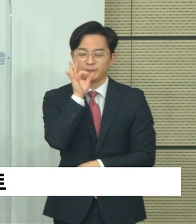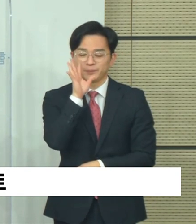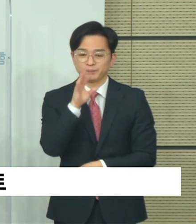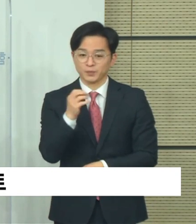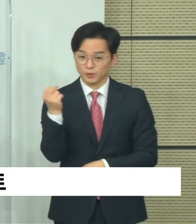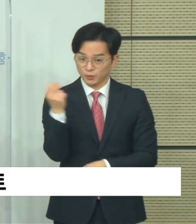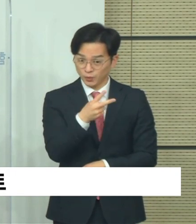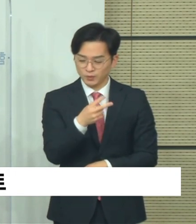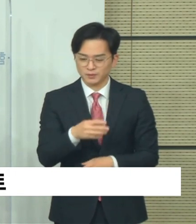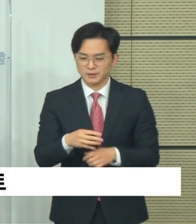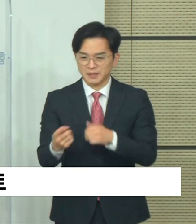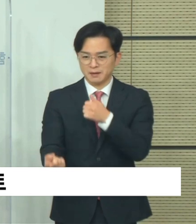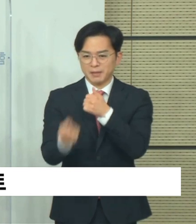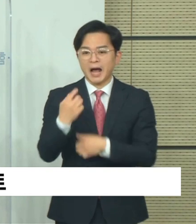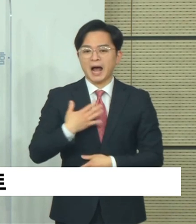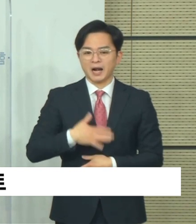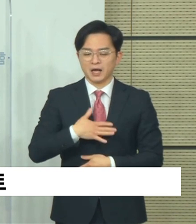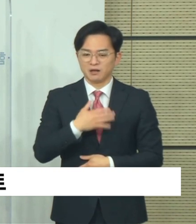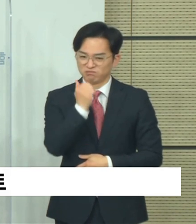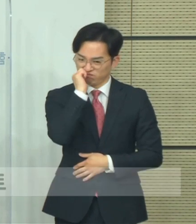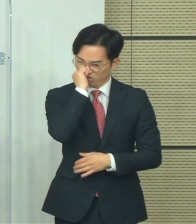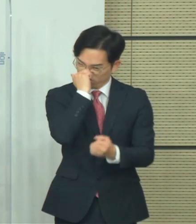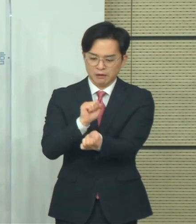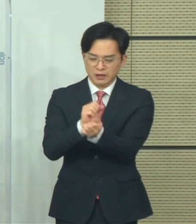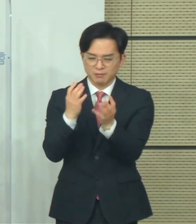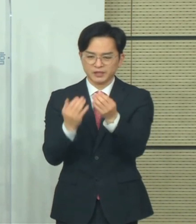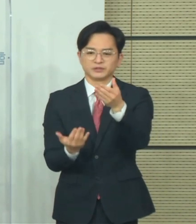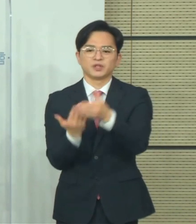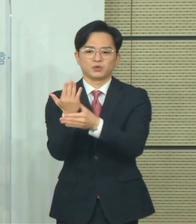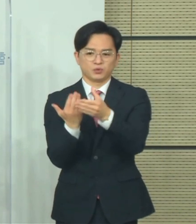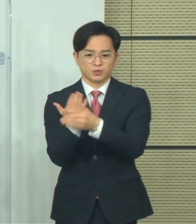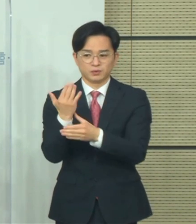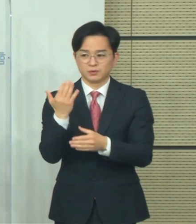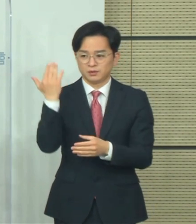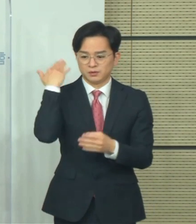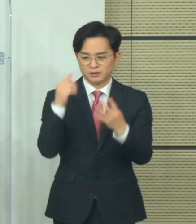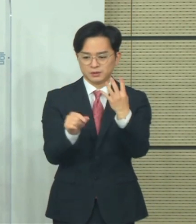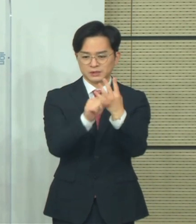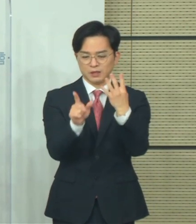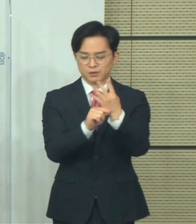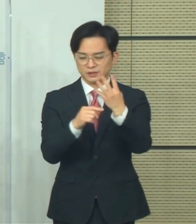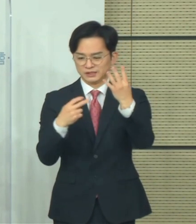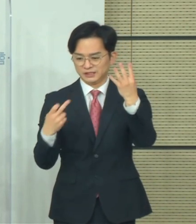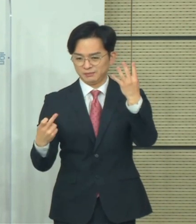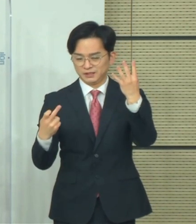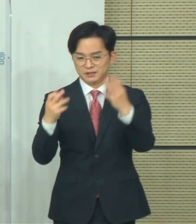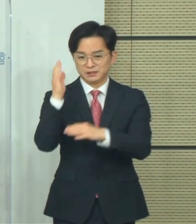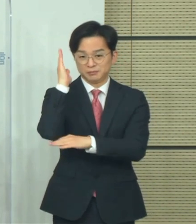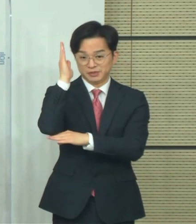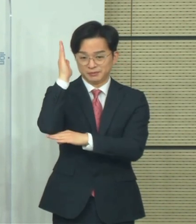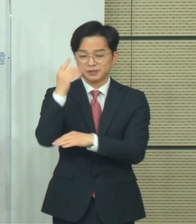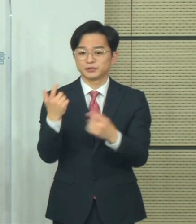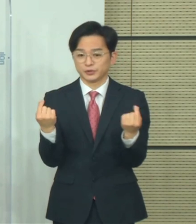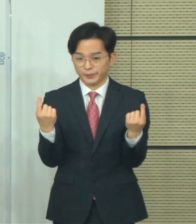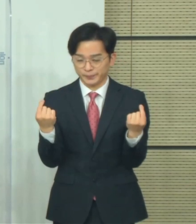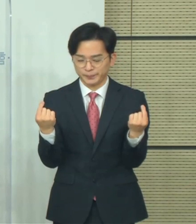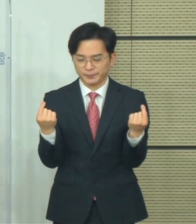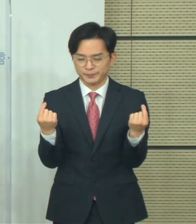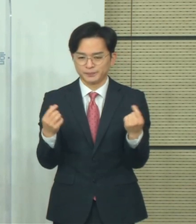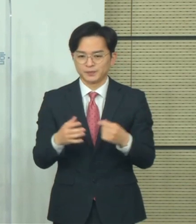경우 구상권 청구도 검토할 예정입니다. 지난 4월 12일 브리핑에서 말씀드린 대로